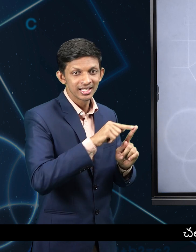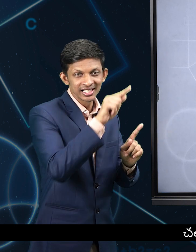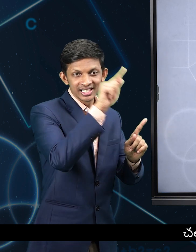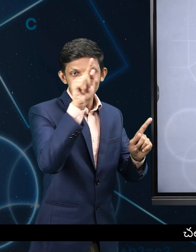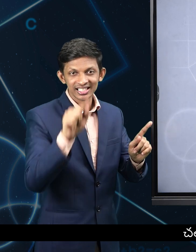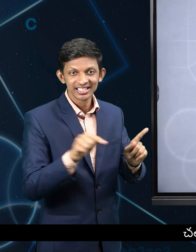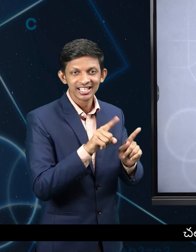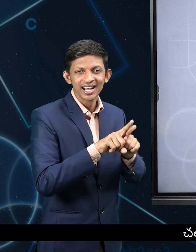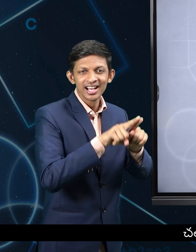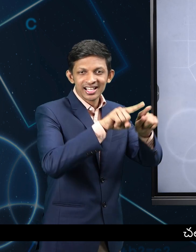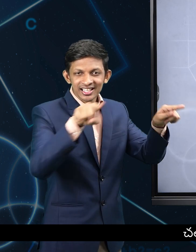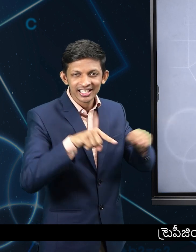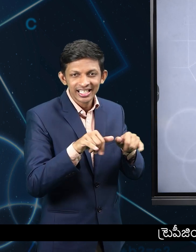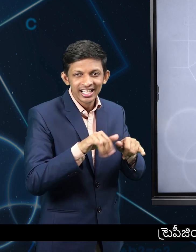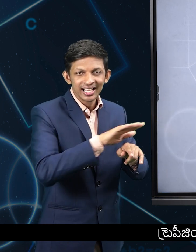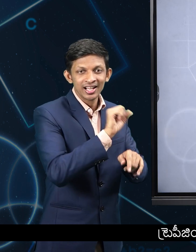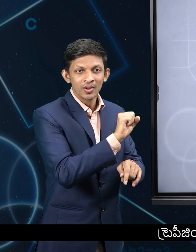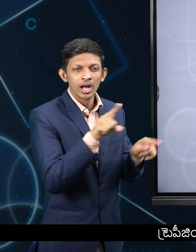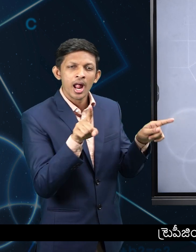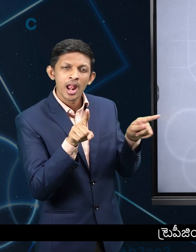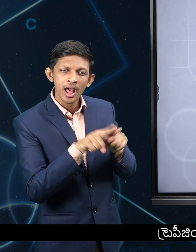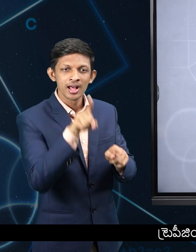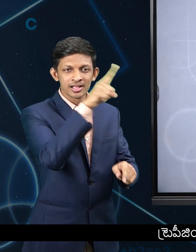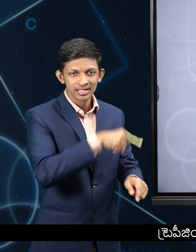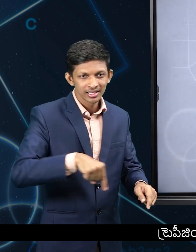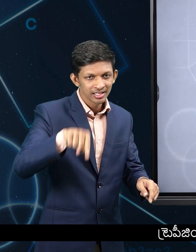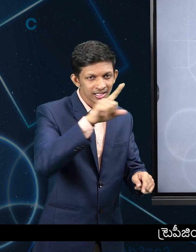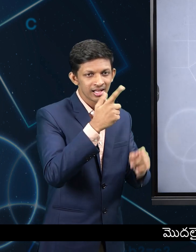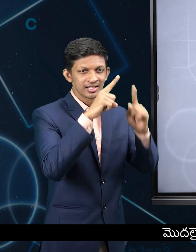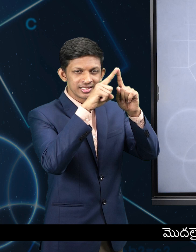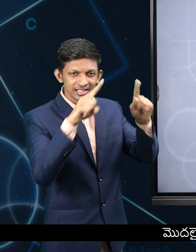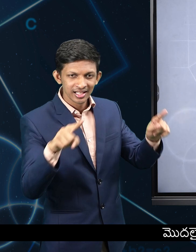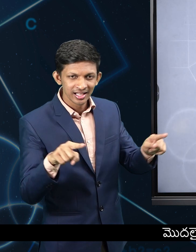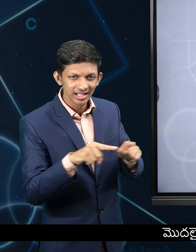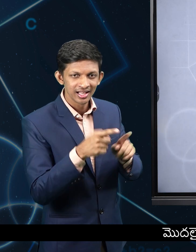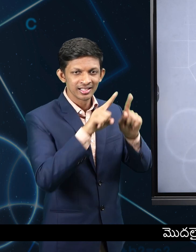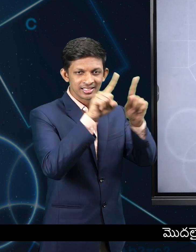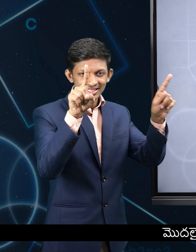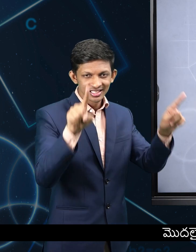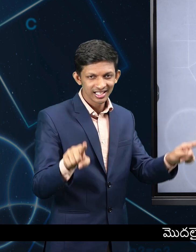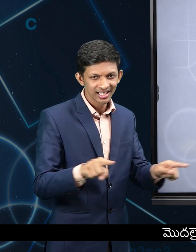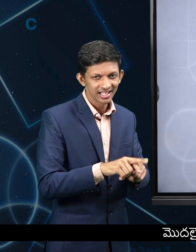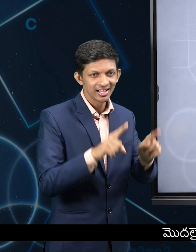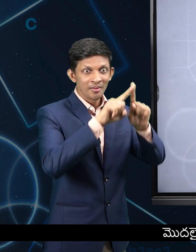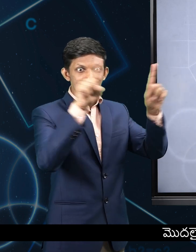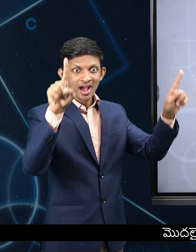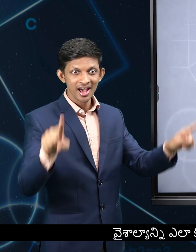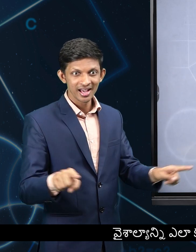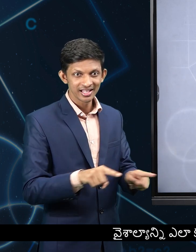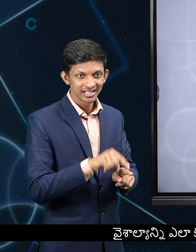చతురస్రాలు, దీర్ఘచతురస్రాలు, ట్రెపిజియంలు, సమాంతర చతుర్భుజాలు మొదలైన ఆకారాల చుట్టుకొలత మరియు